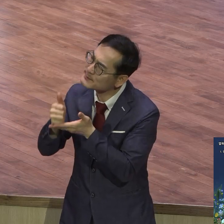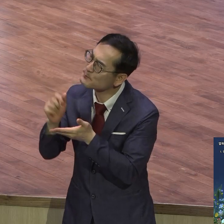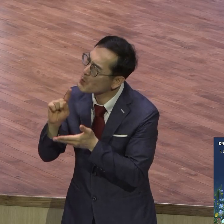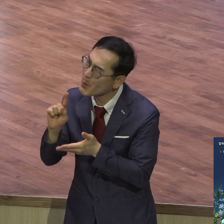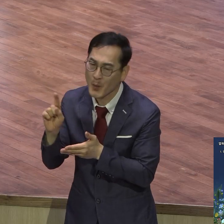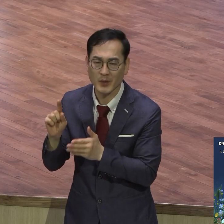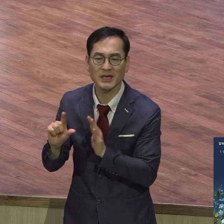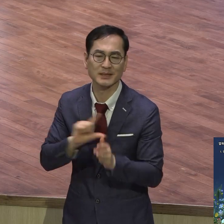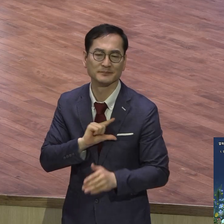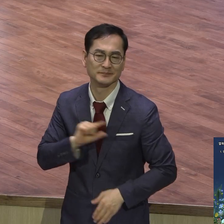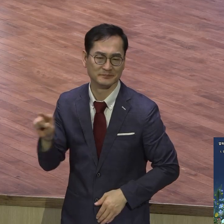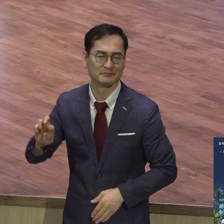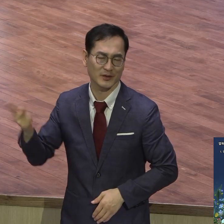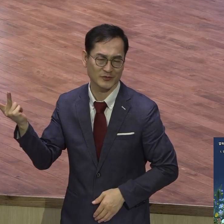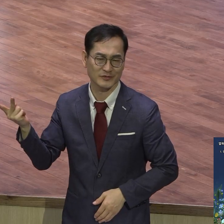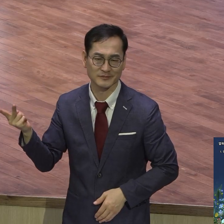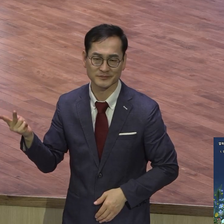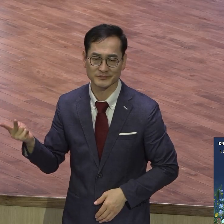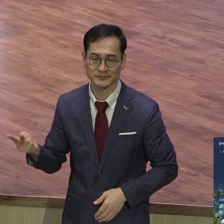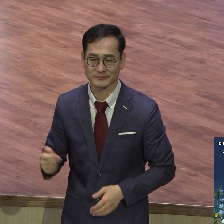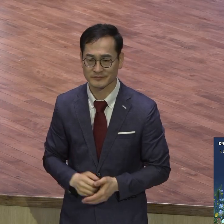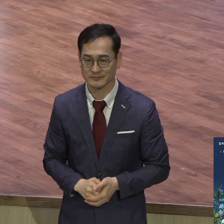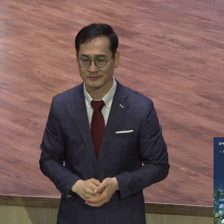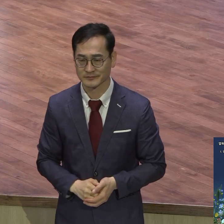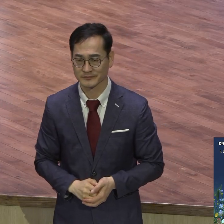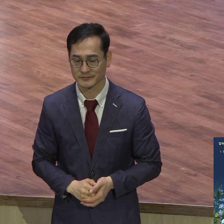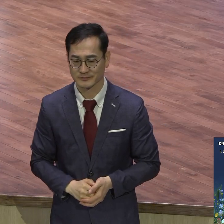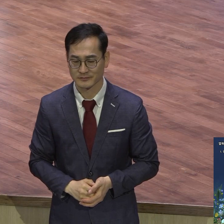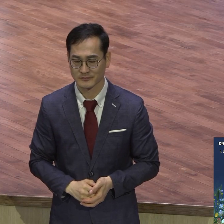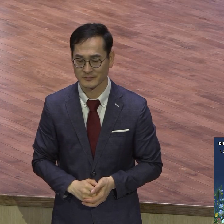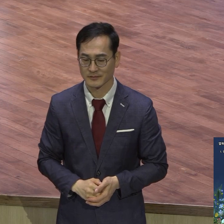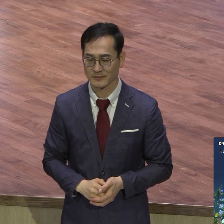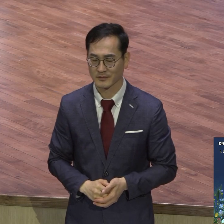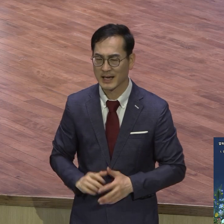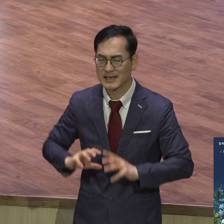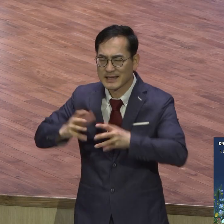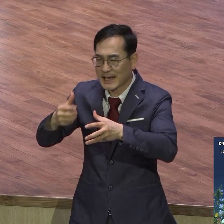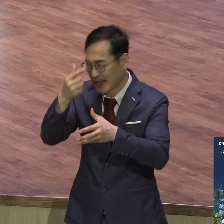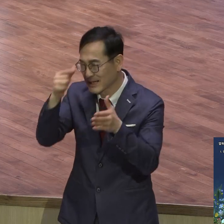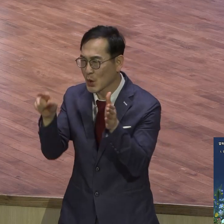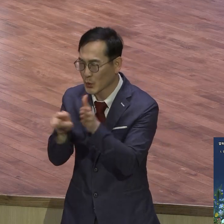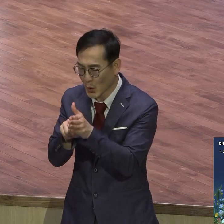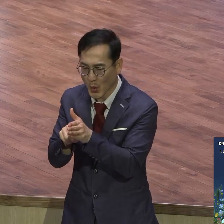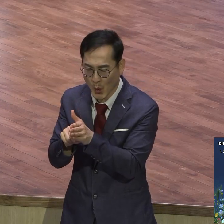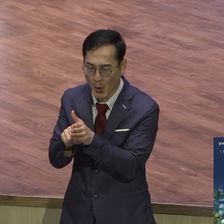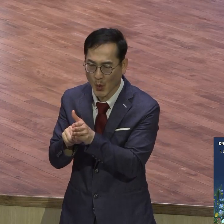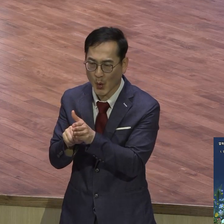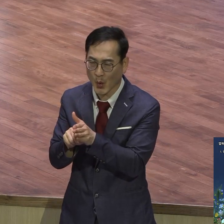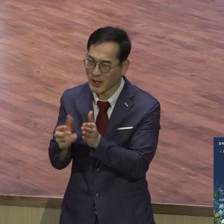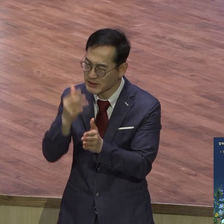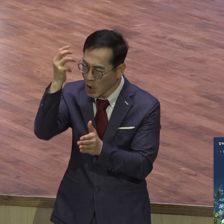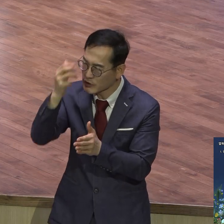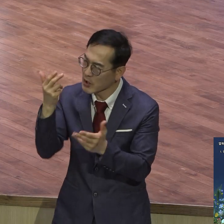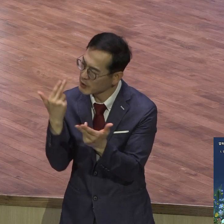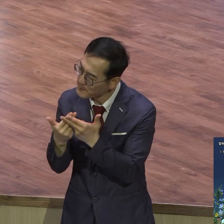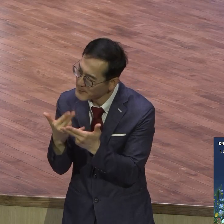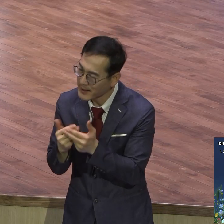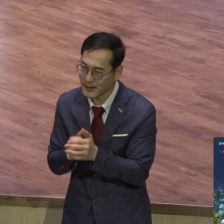몰려옵니다. 세계 기독교 통일신령협회 세계 평화 통일 가정연합